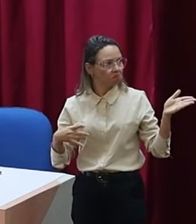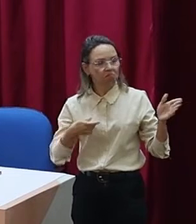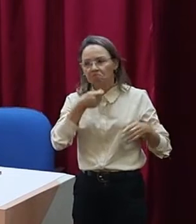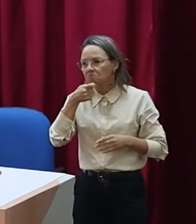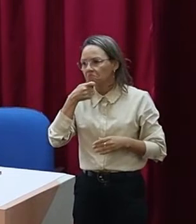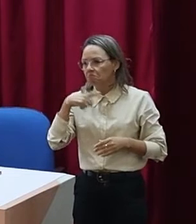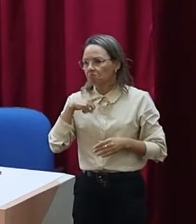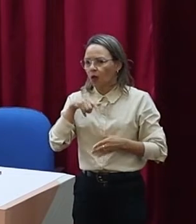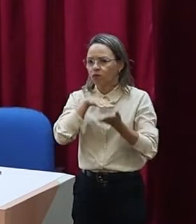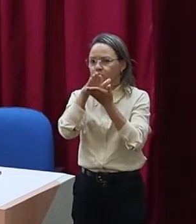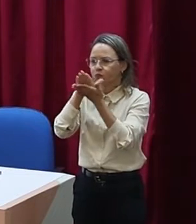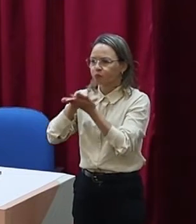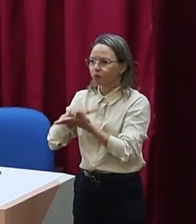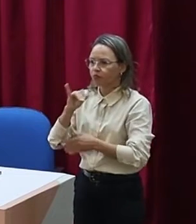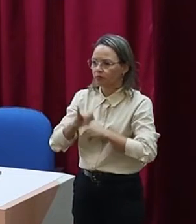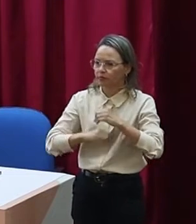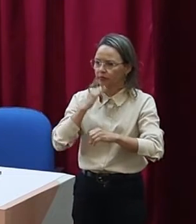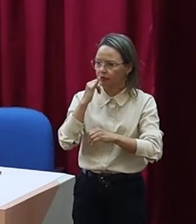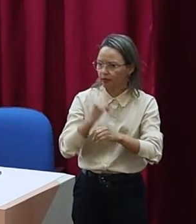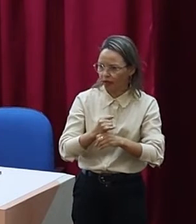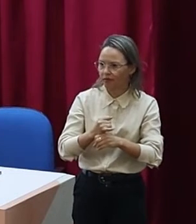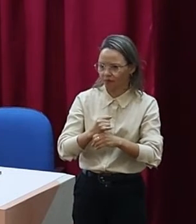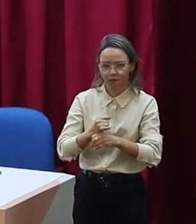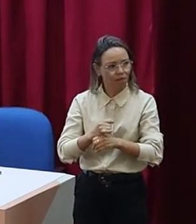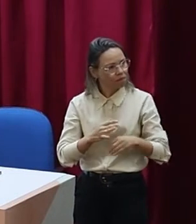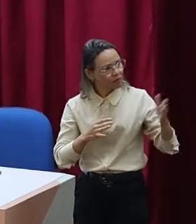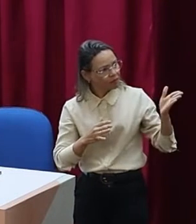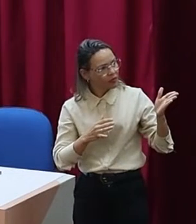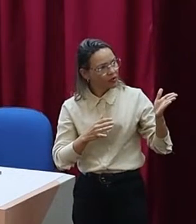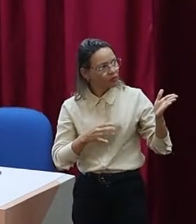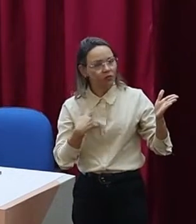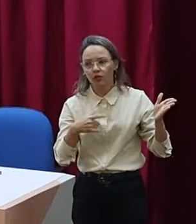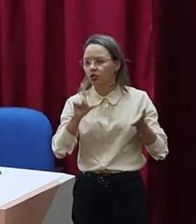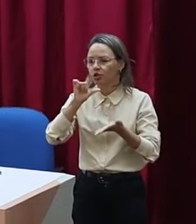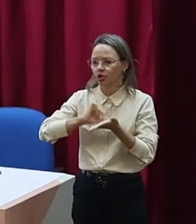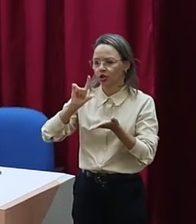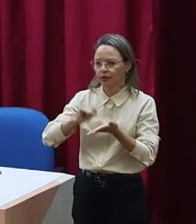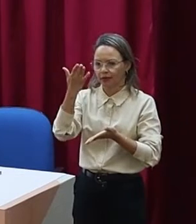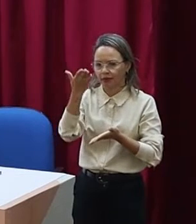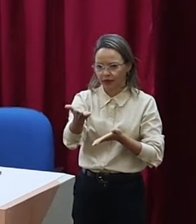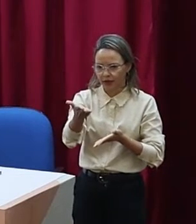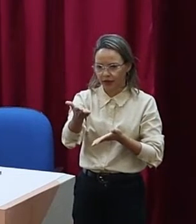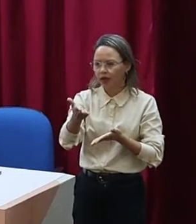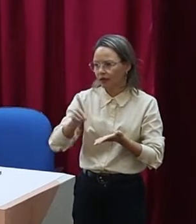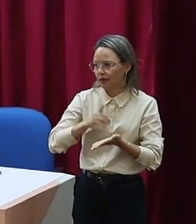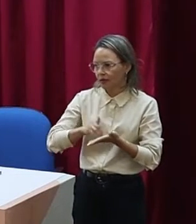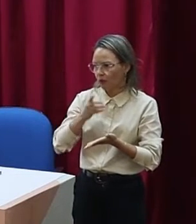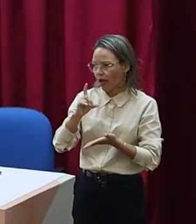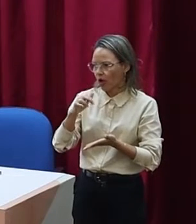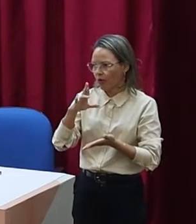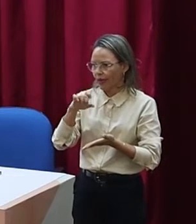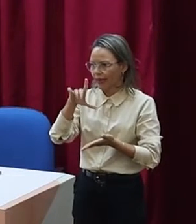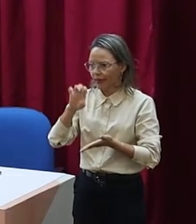reportagens que foram publicadas na internet, em veículos de comunicação, foram extraídas da dissertação de Caroline Santos. Caroline